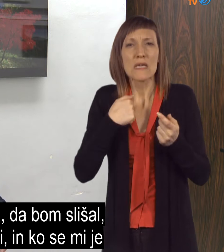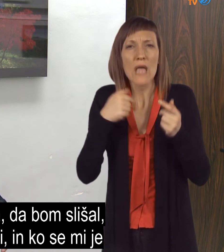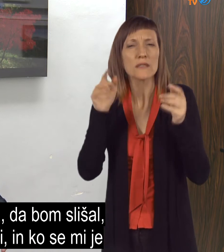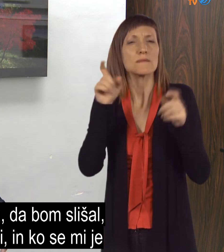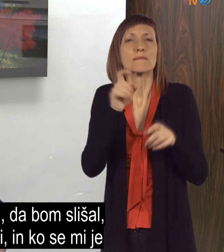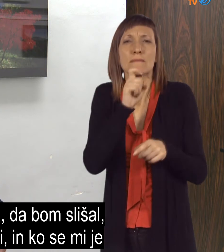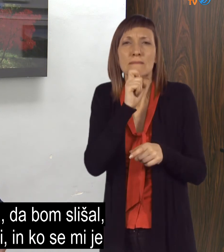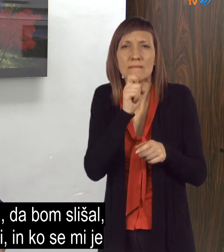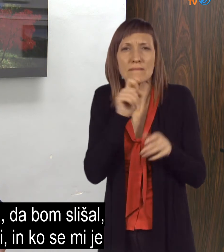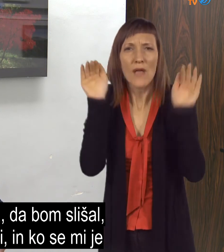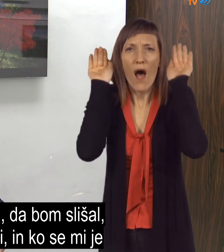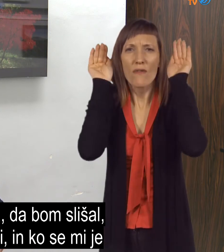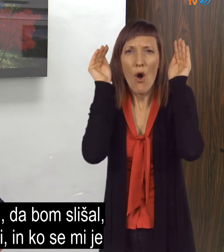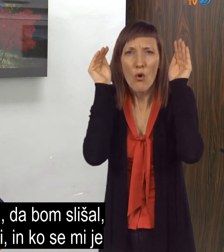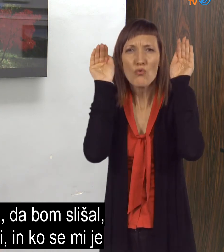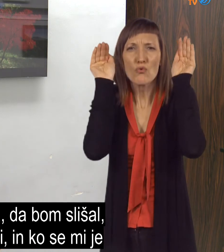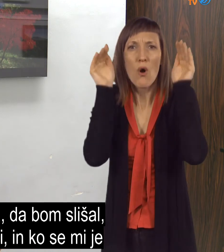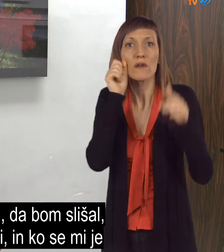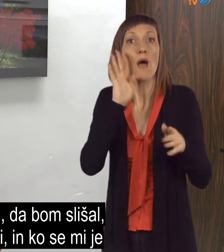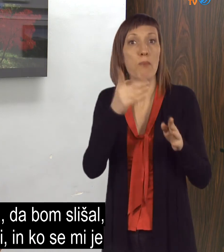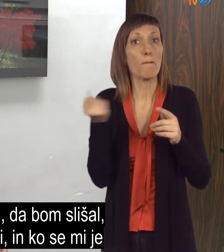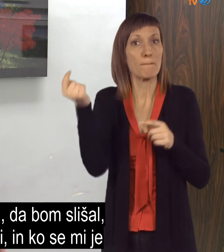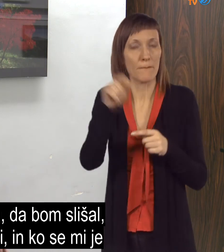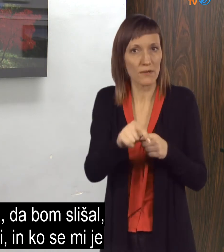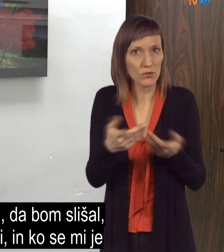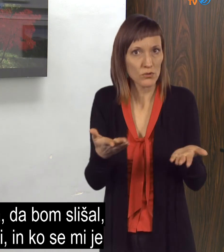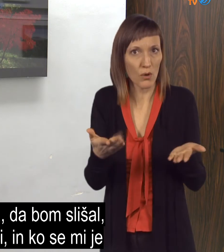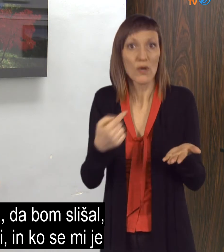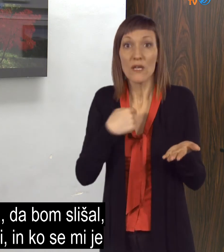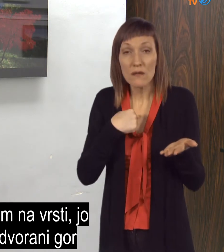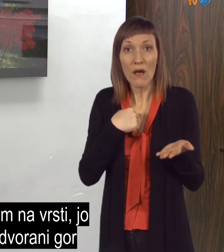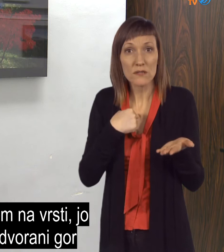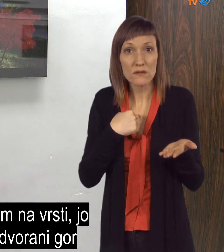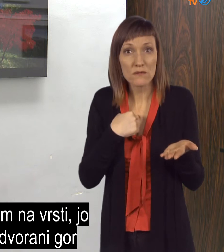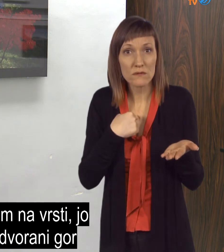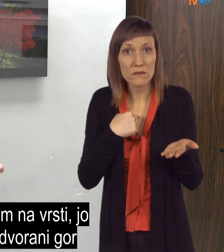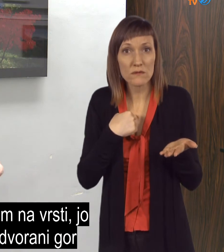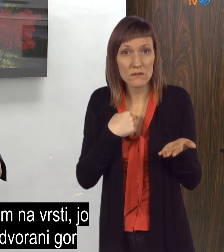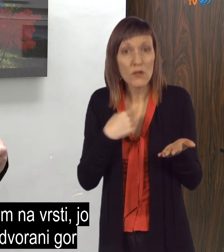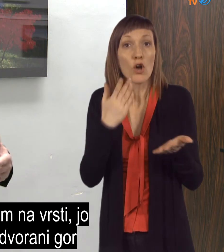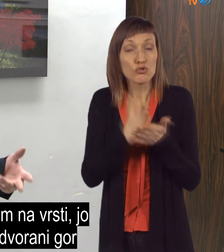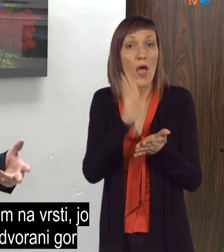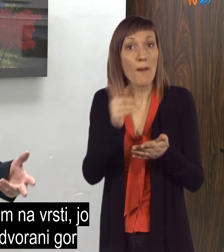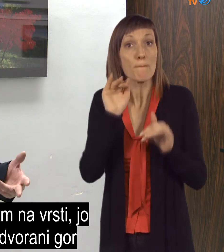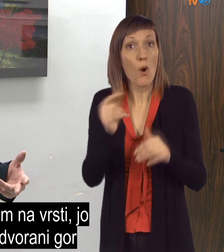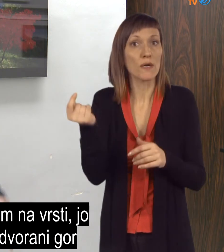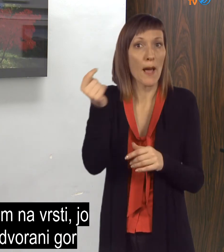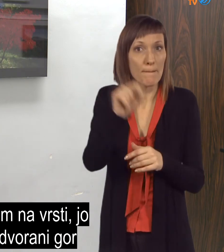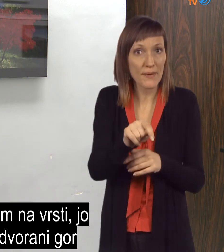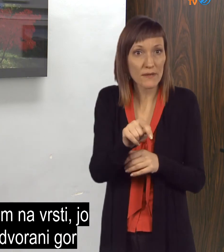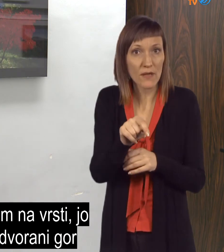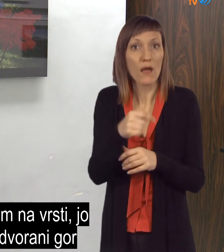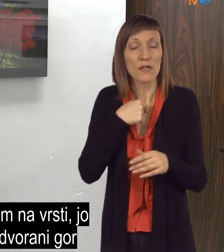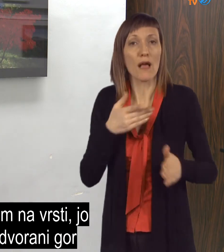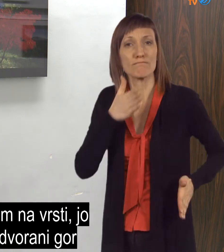jaz napenjam ušesa, kdaj bom jaz na vrsti. In se mi zazdi, da sem jaz Janez Šter na vrsti,